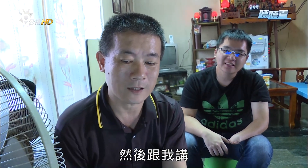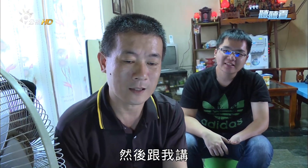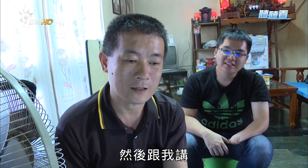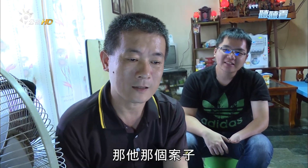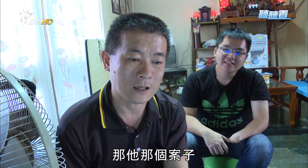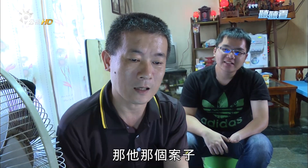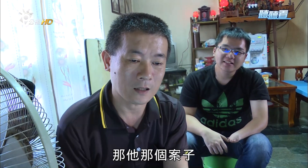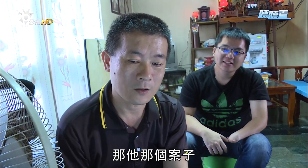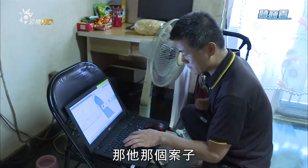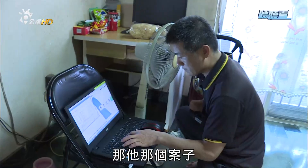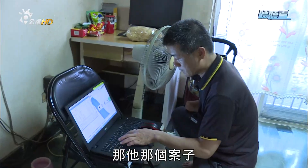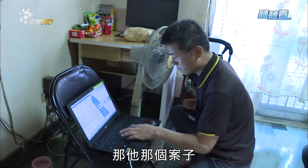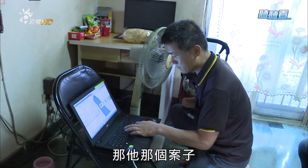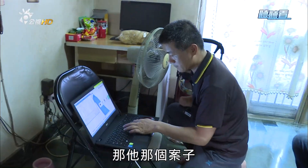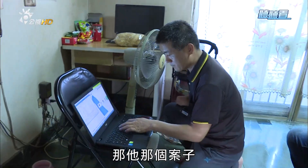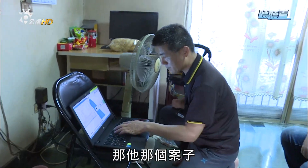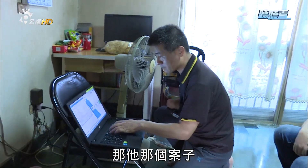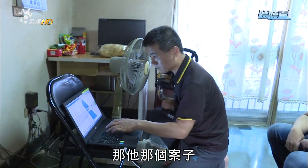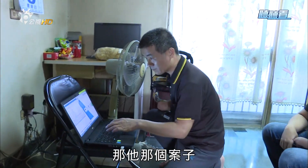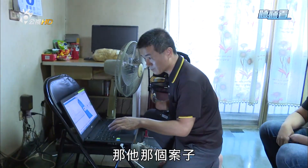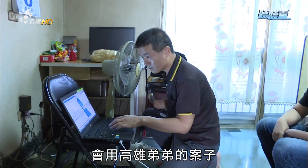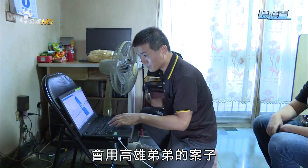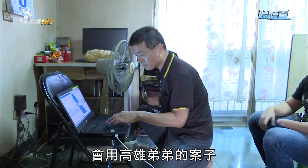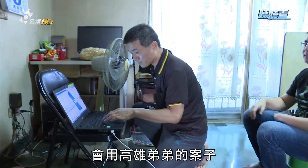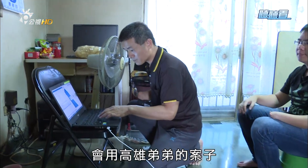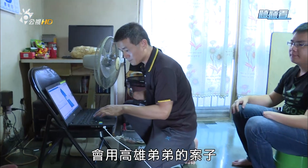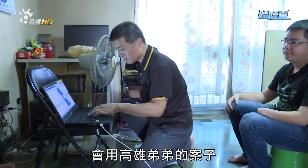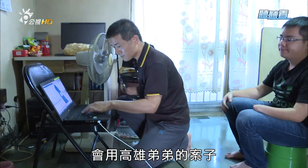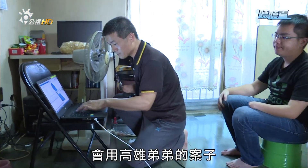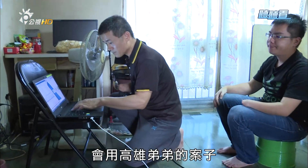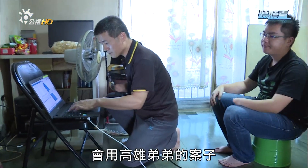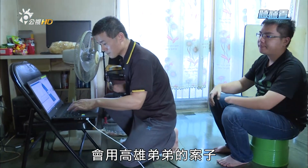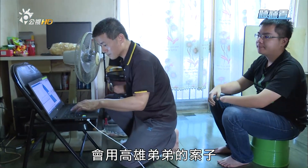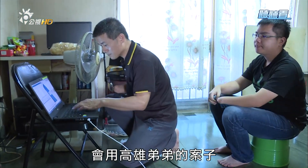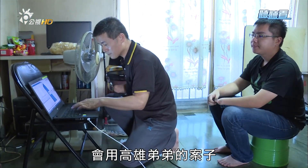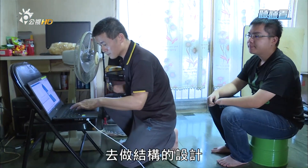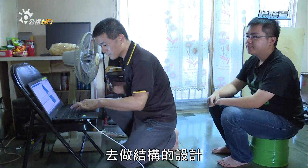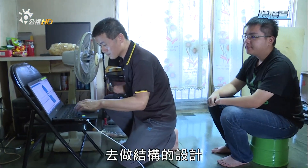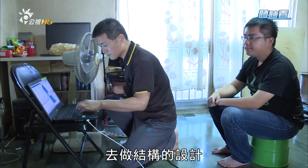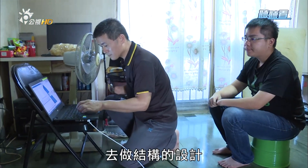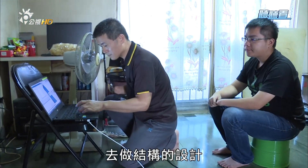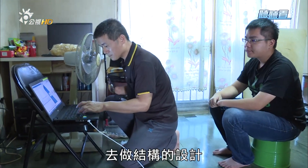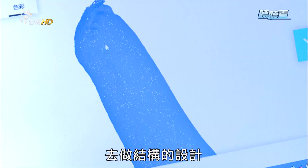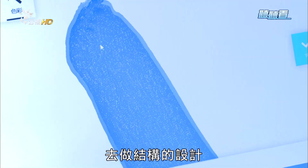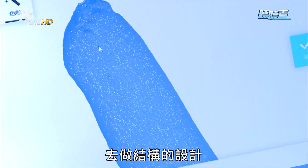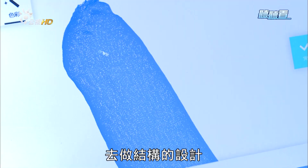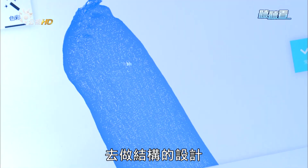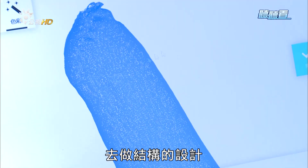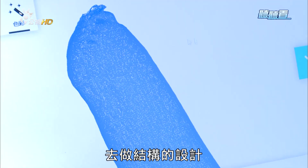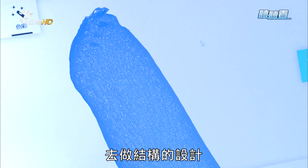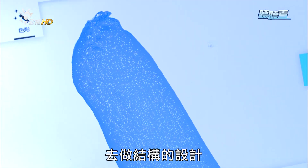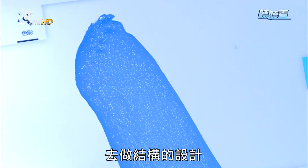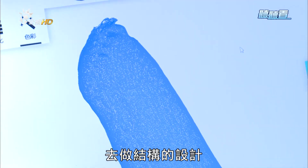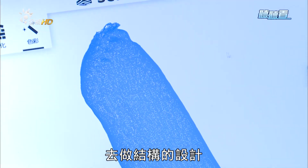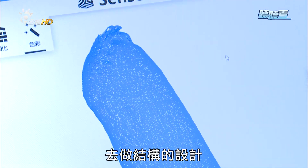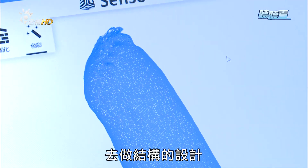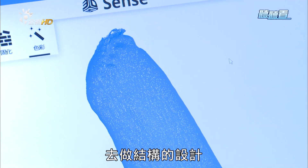讲。那他的案子会用高雄滴滴的案子去做结构的设计。